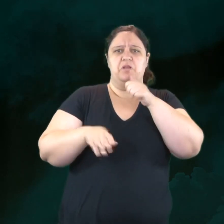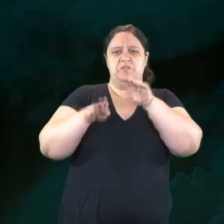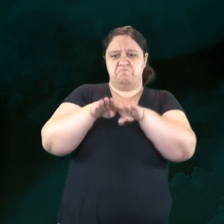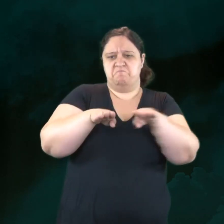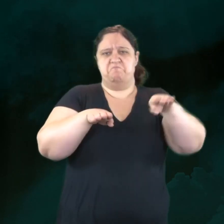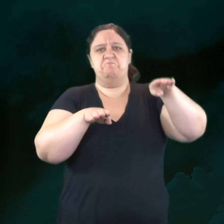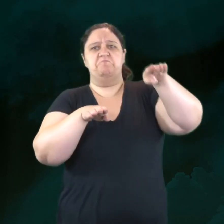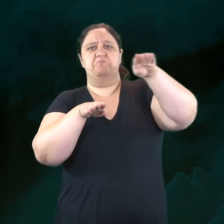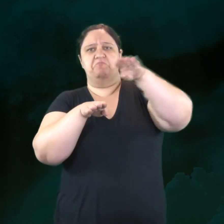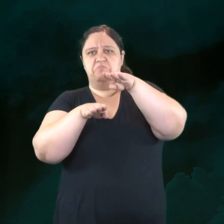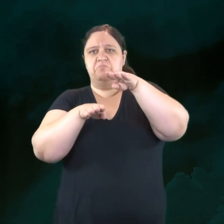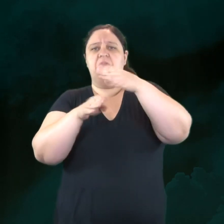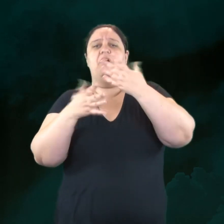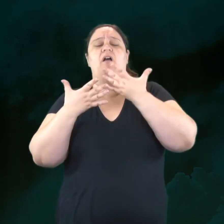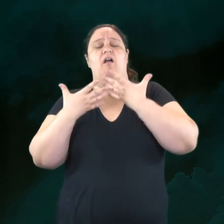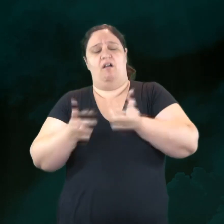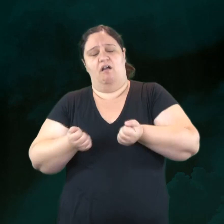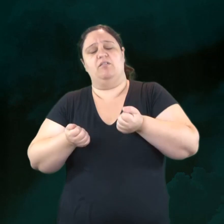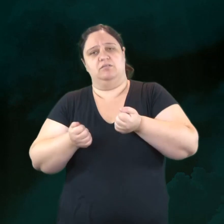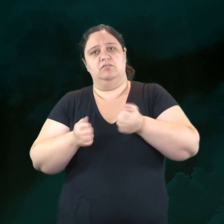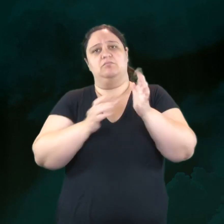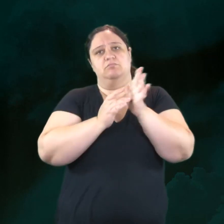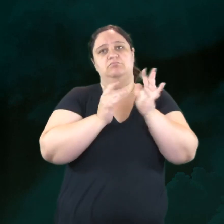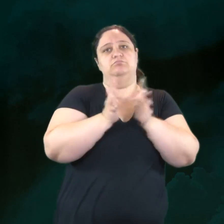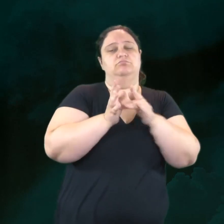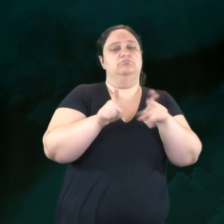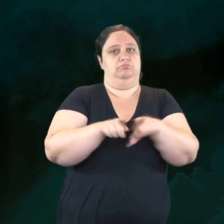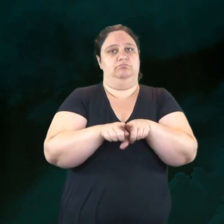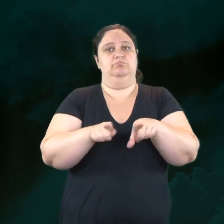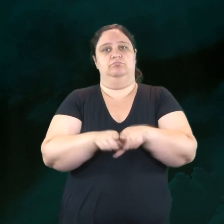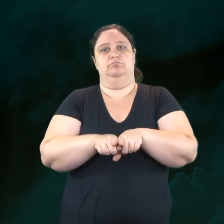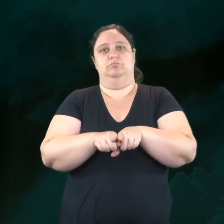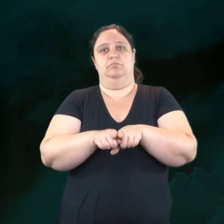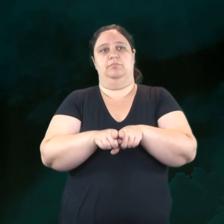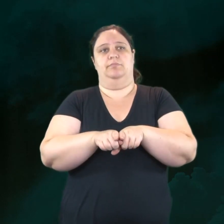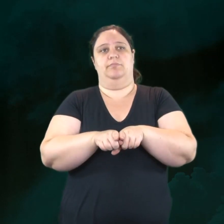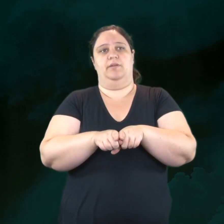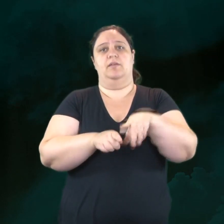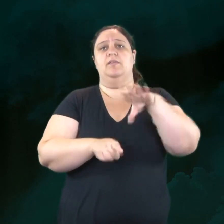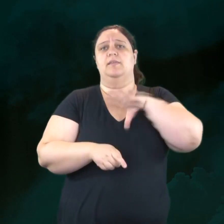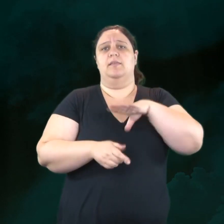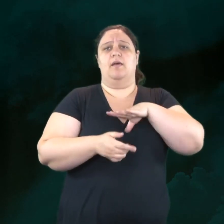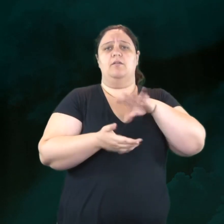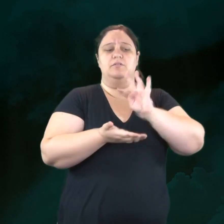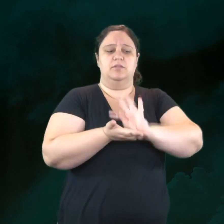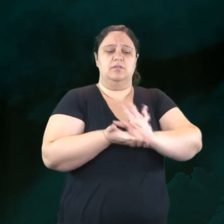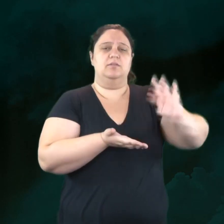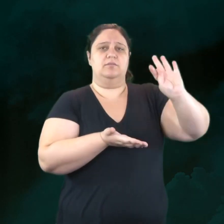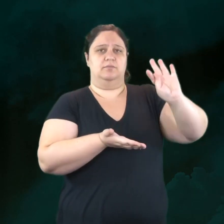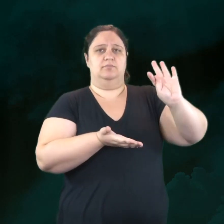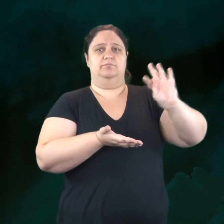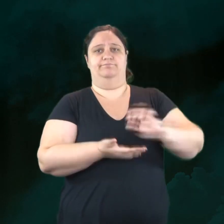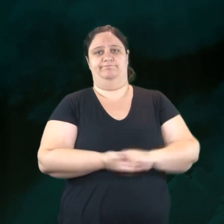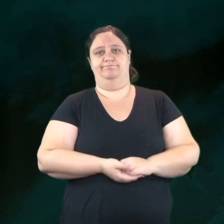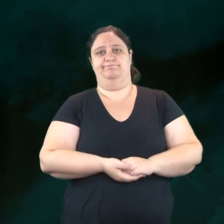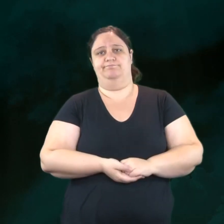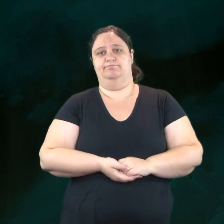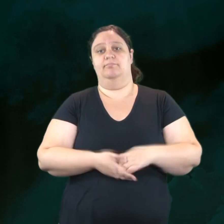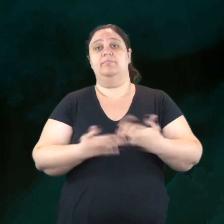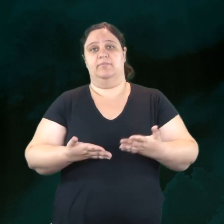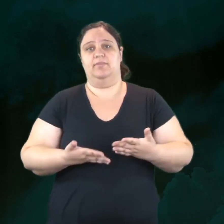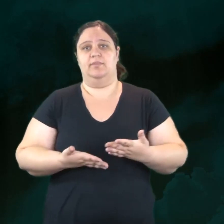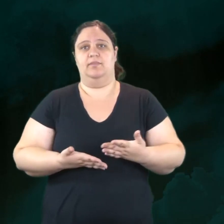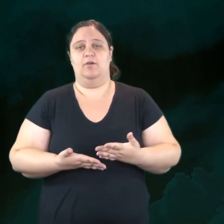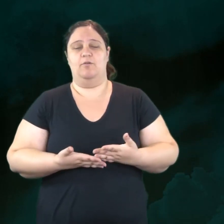nobres, muitas mulheres da alta sociedade em Tessalônica. Portanto, esse é o pano de fundo para você entender o livro